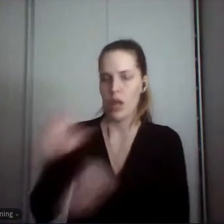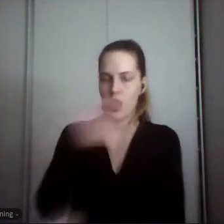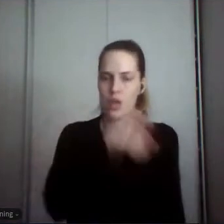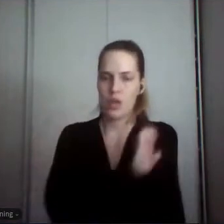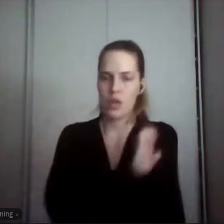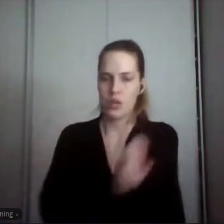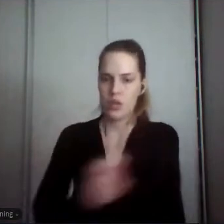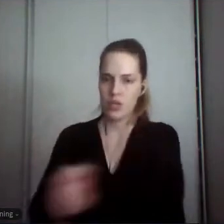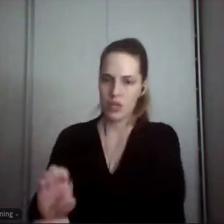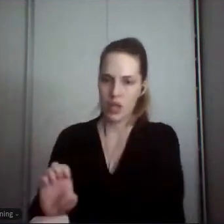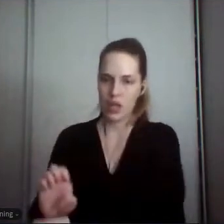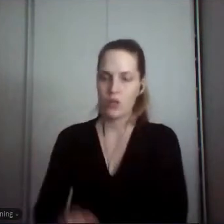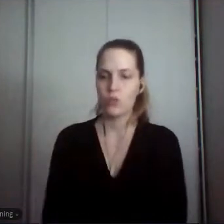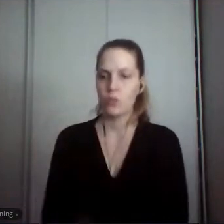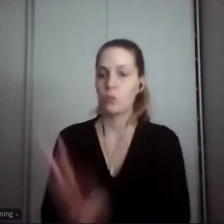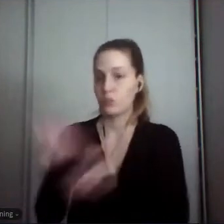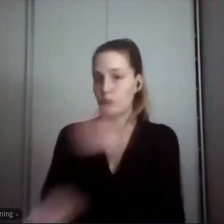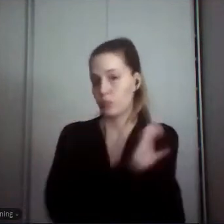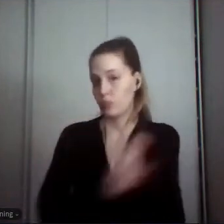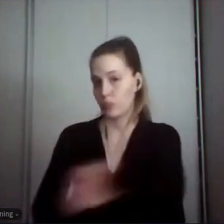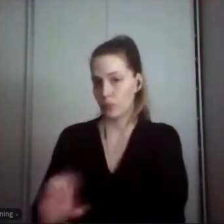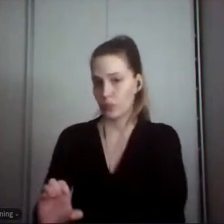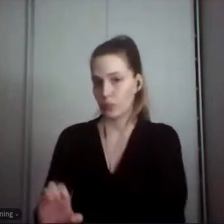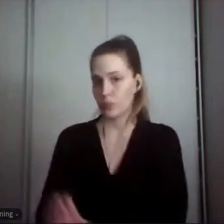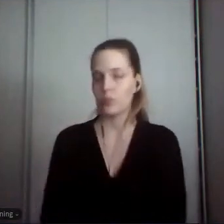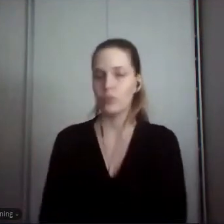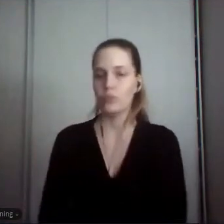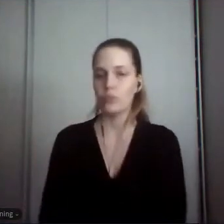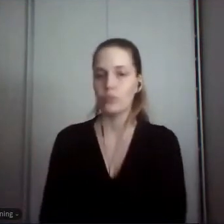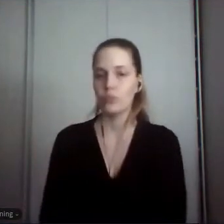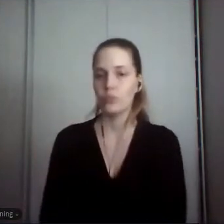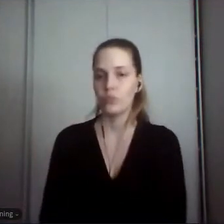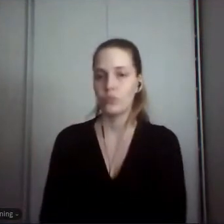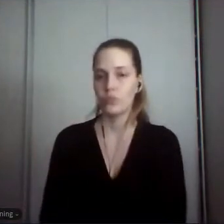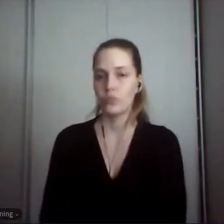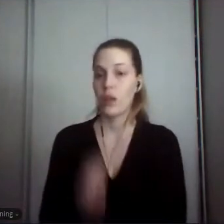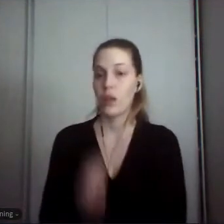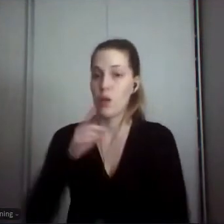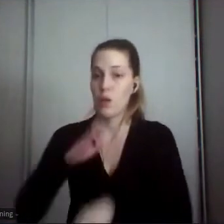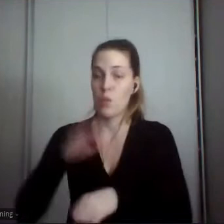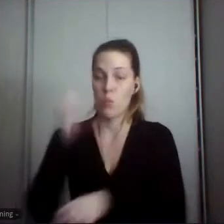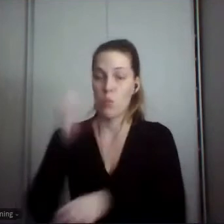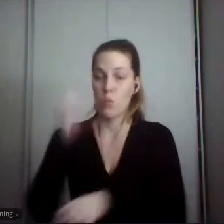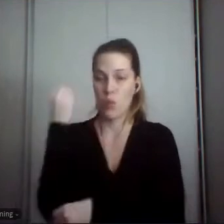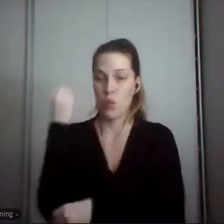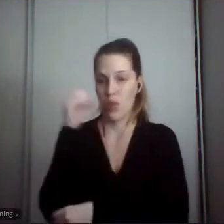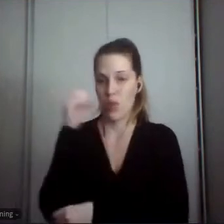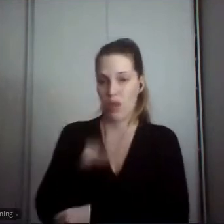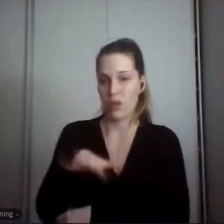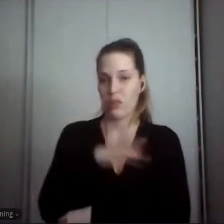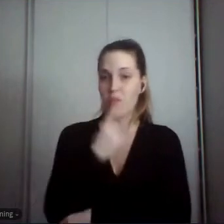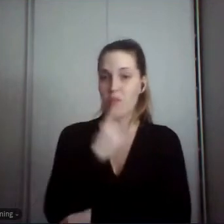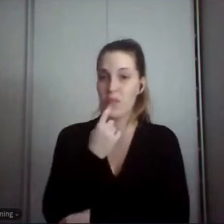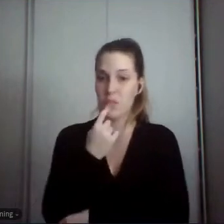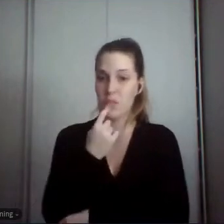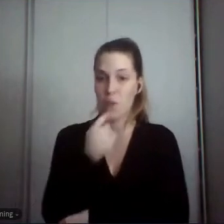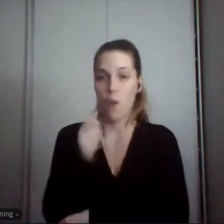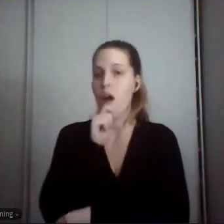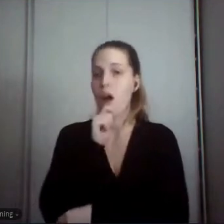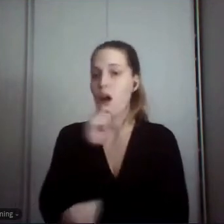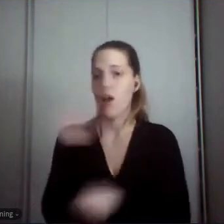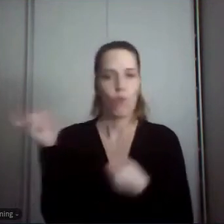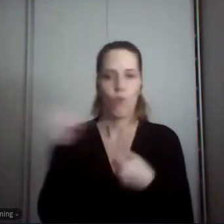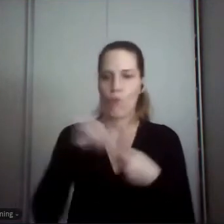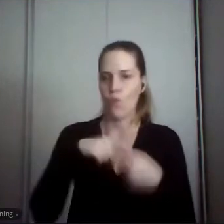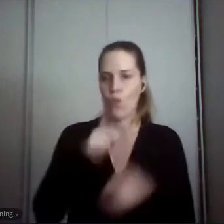questão do estágio, enquanto estiver em bandeira vermelha, a gente ainda não vai tomar a decisão de retorno. A gente está trabalhando junto